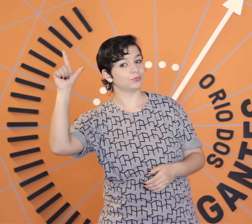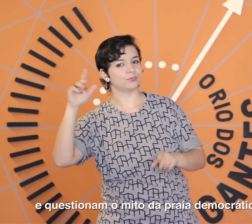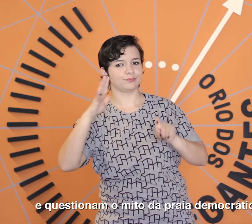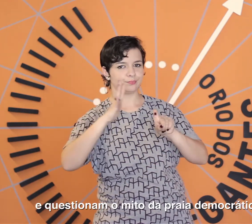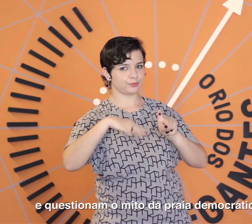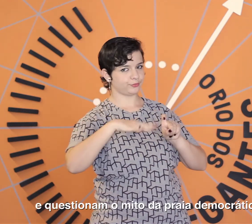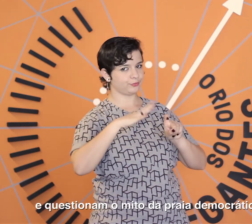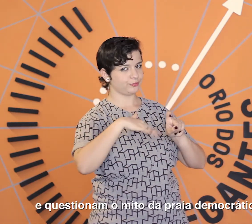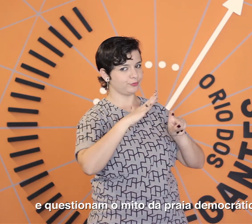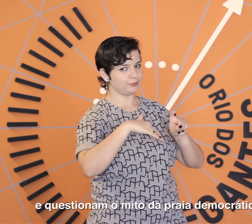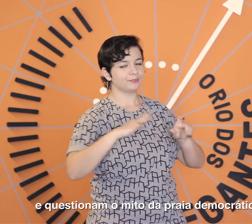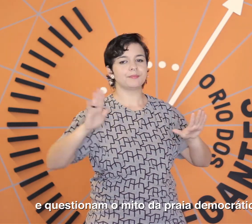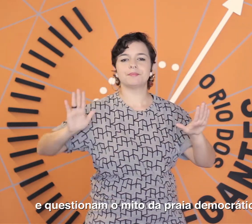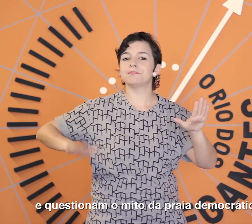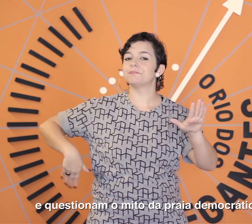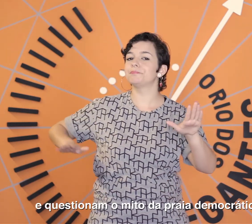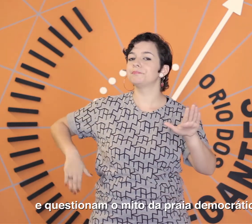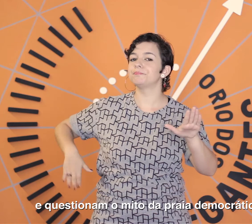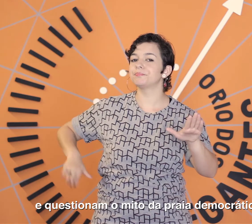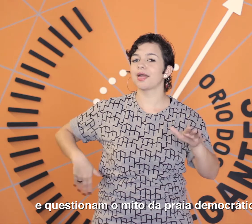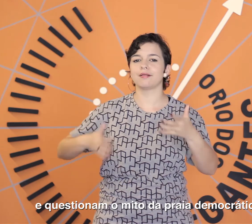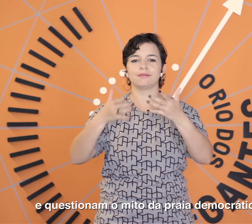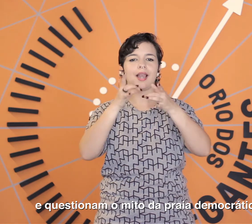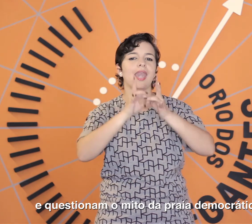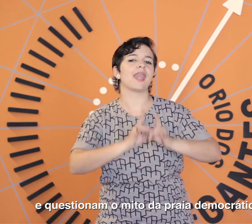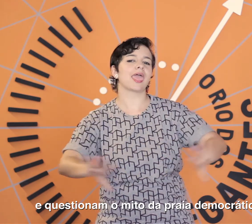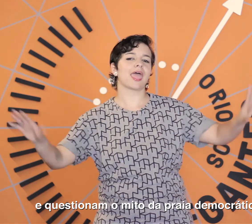E questionam o mito da praia democrática